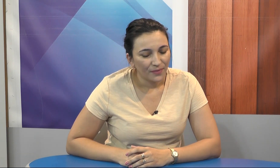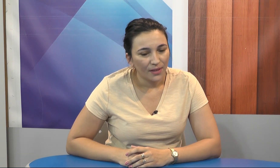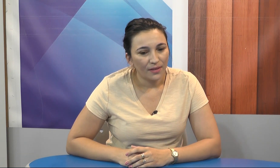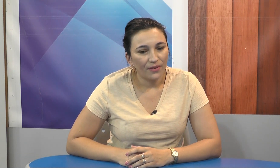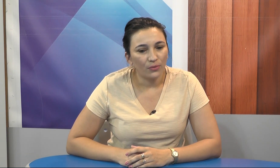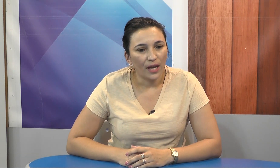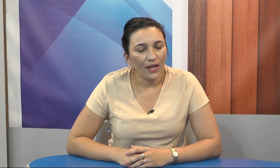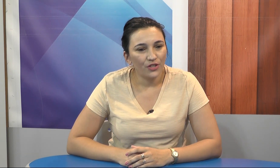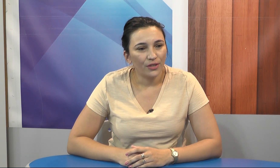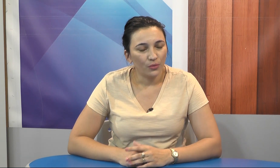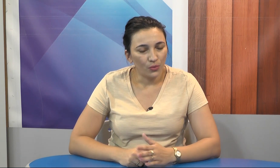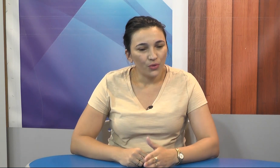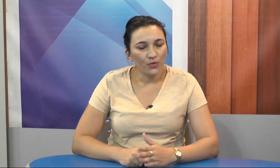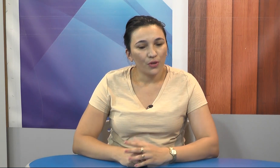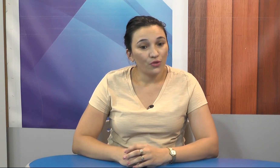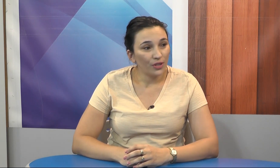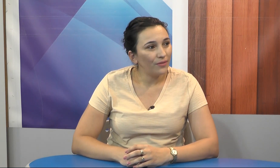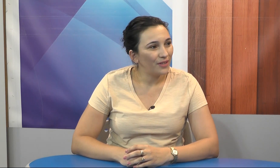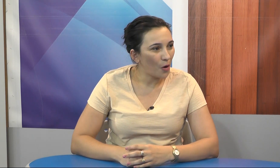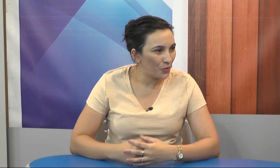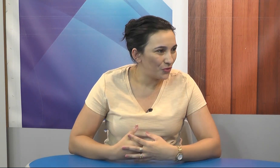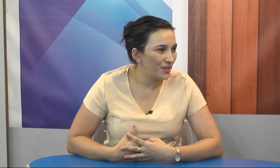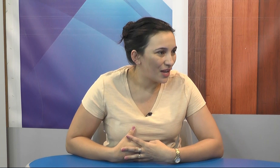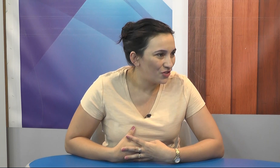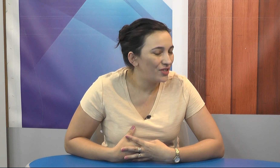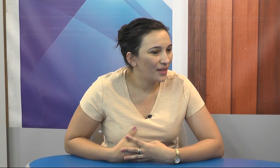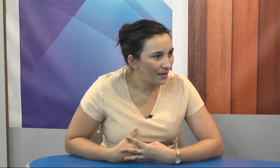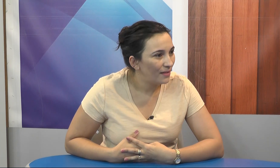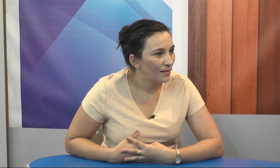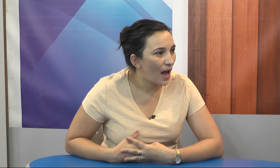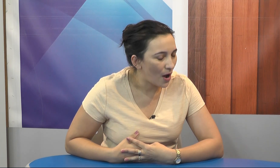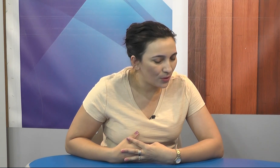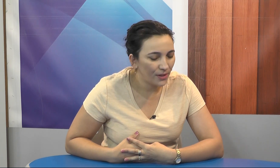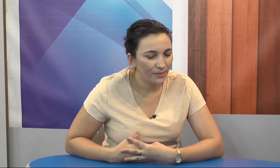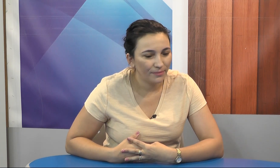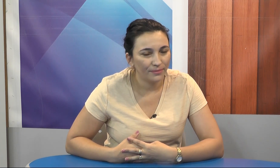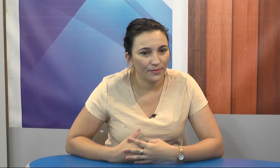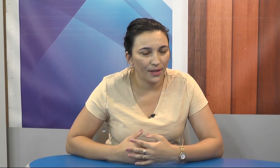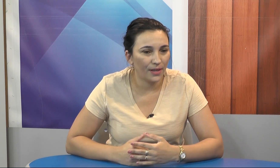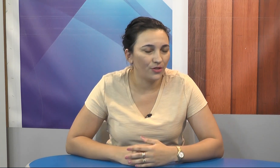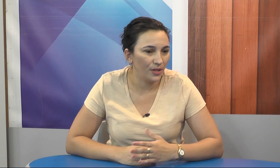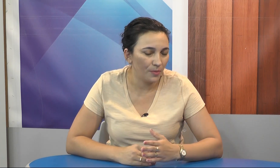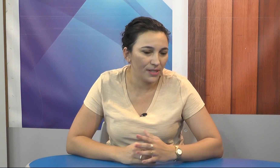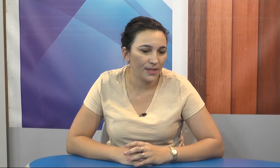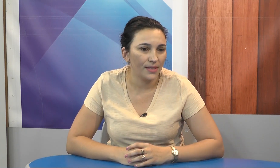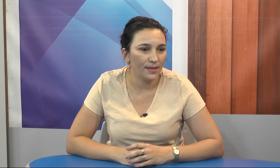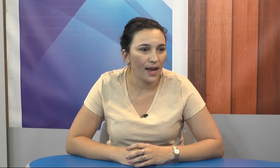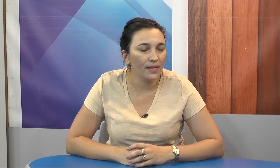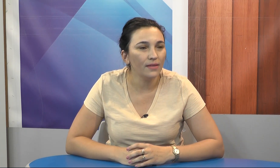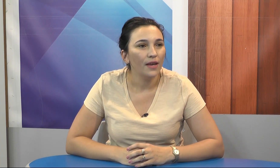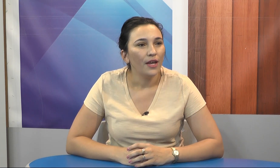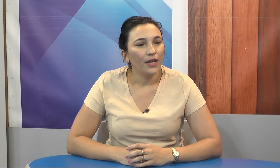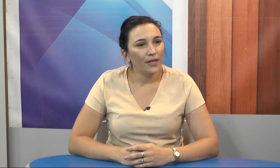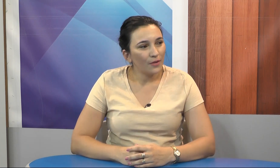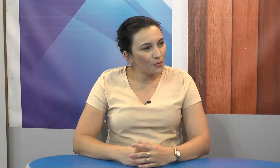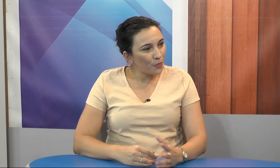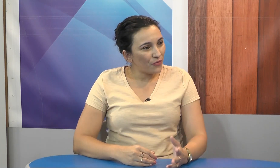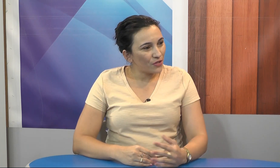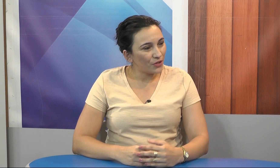da faculdade, do curso, eu tive a oportunidade de ter a aula de língua brasileira de sinais, e o meu professor, na